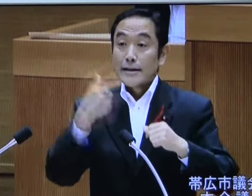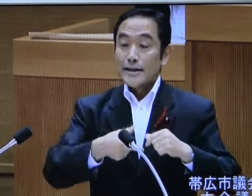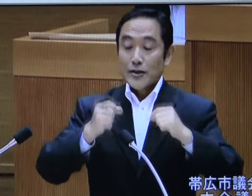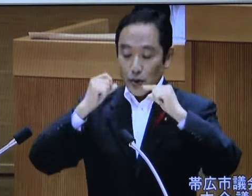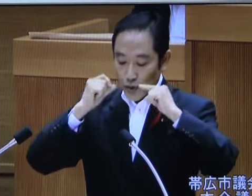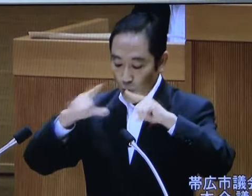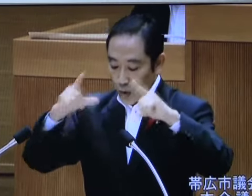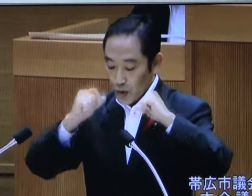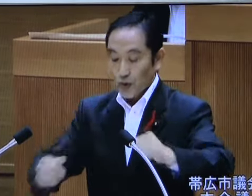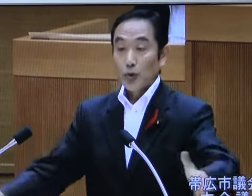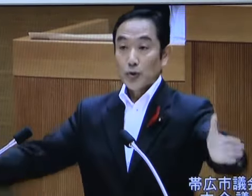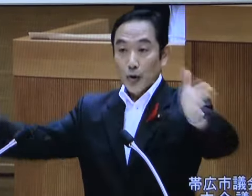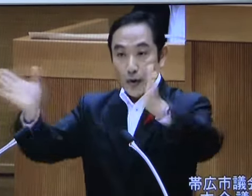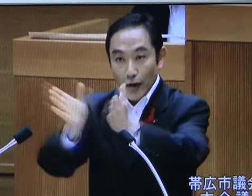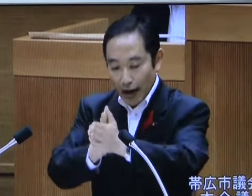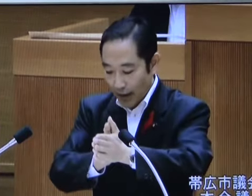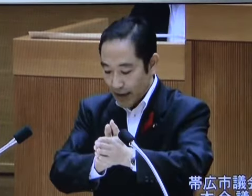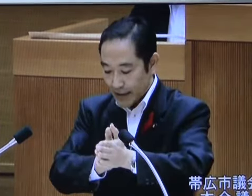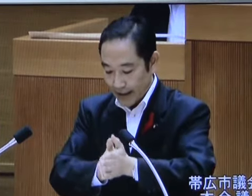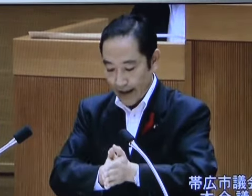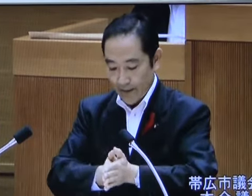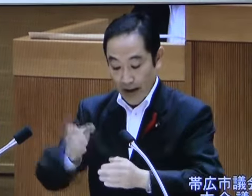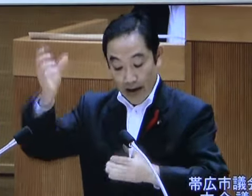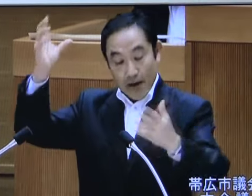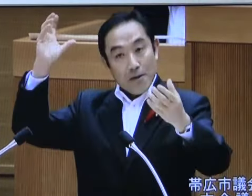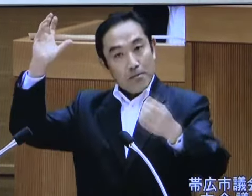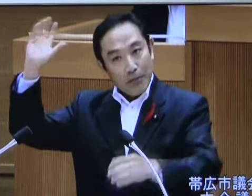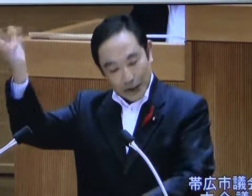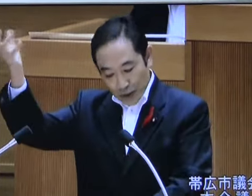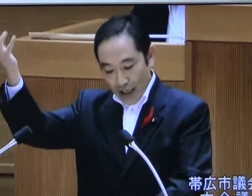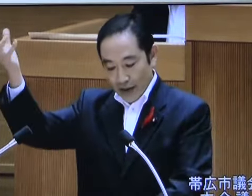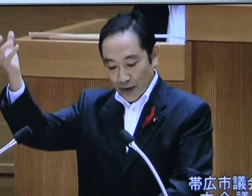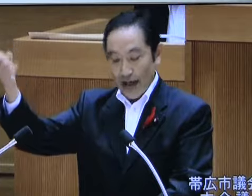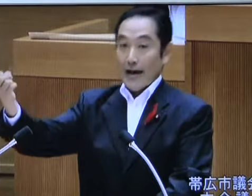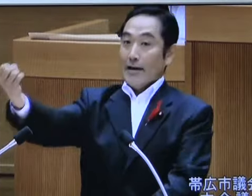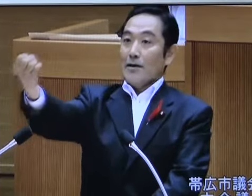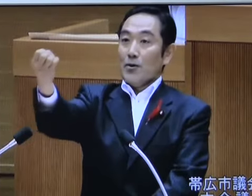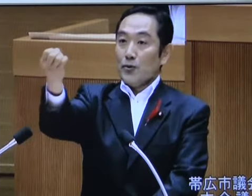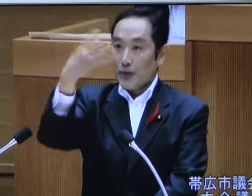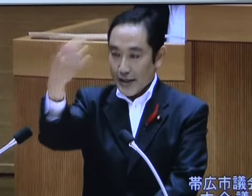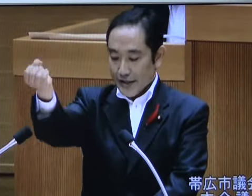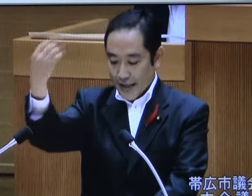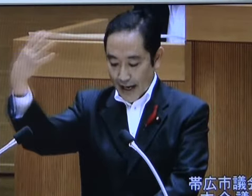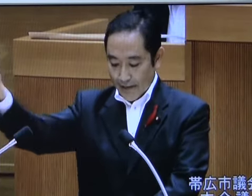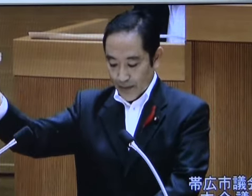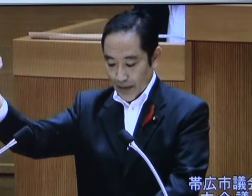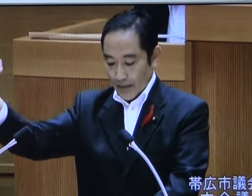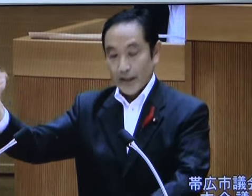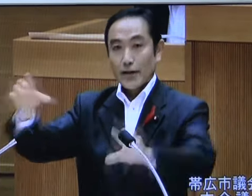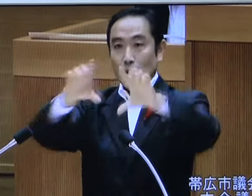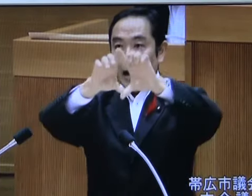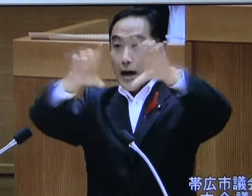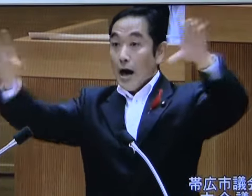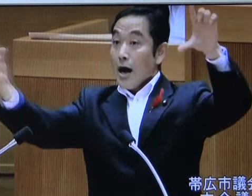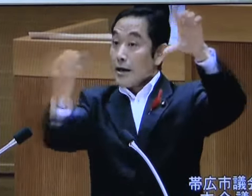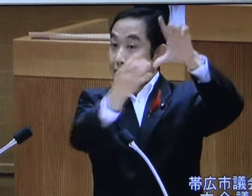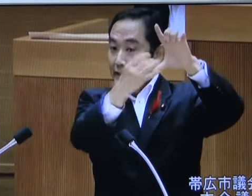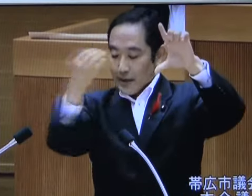緊急放送と合わせてパトライトやフラッシャーまたは電